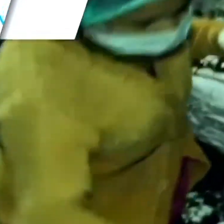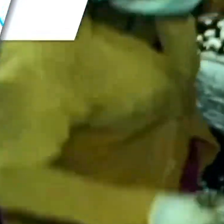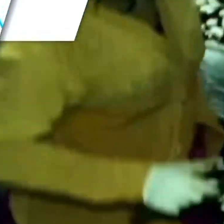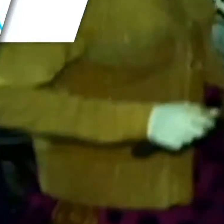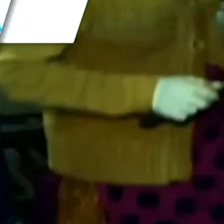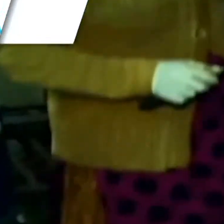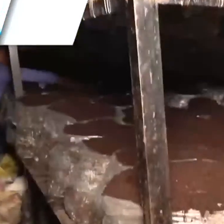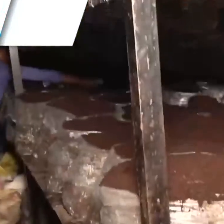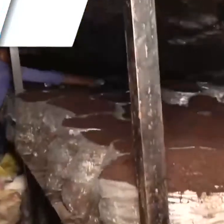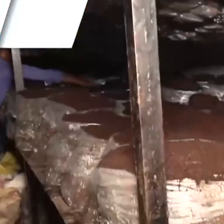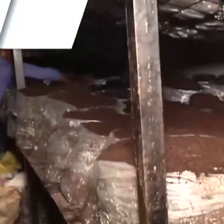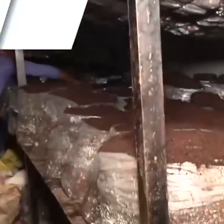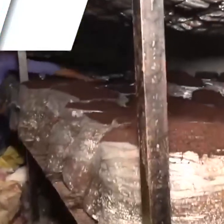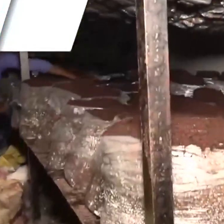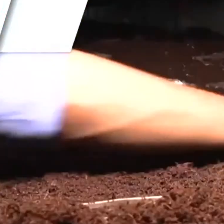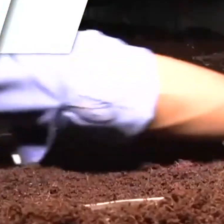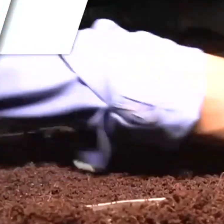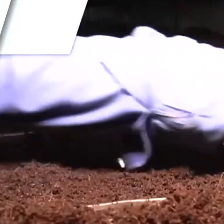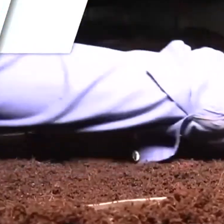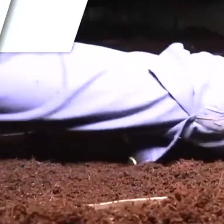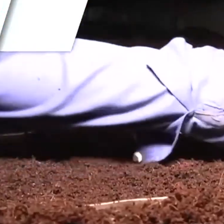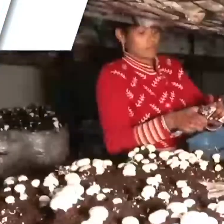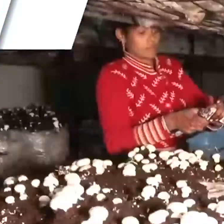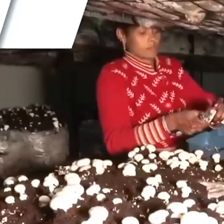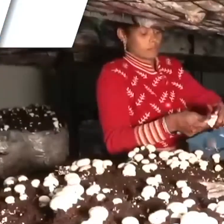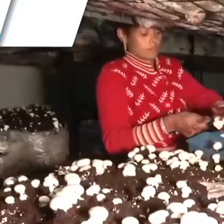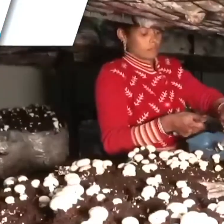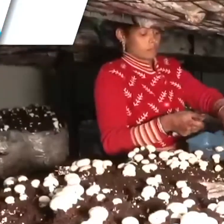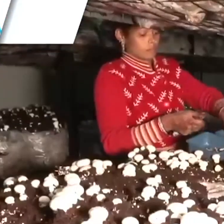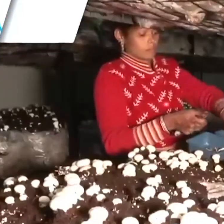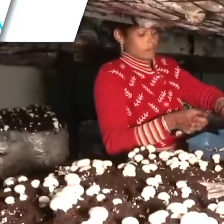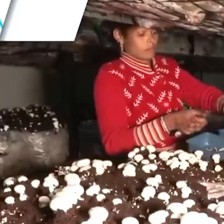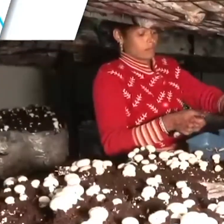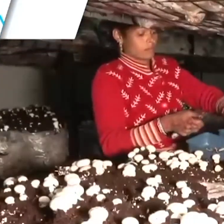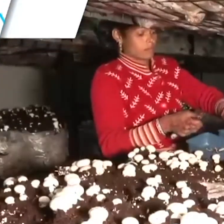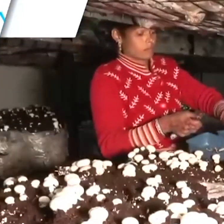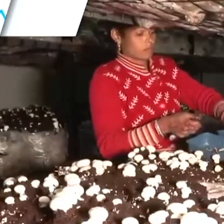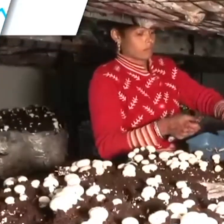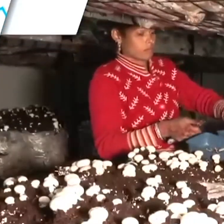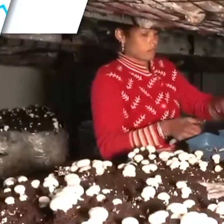मशरूम के बीज तैयार करने से लेकर फसल उत्पादन तक प्रैक्टिकल के